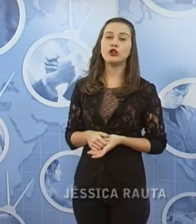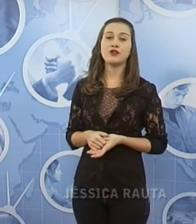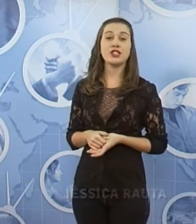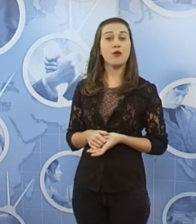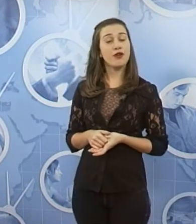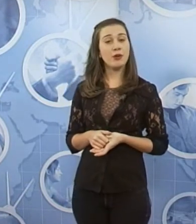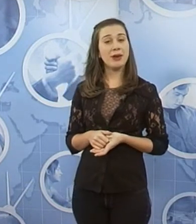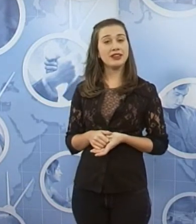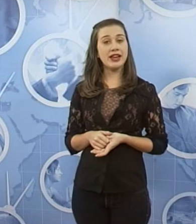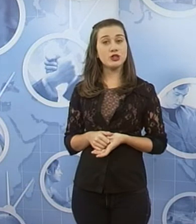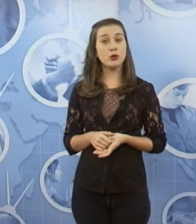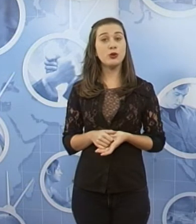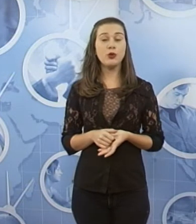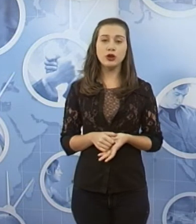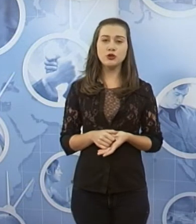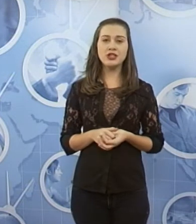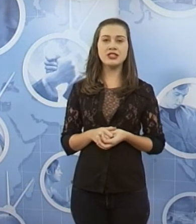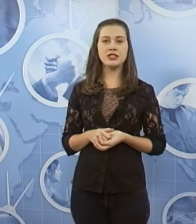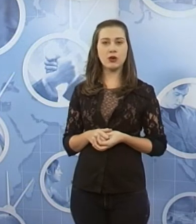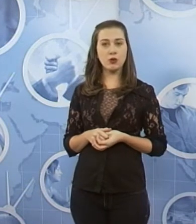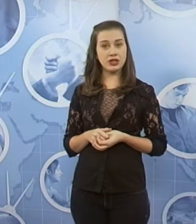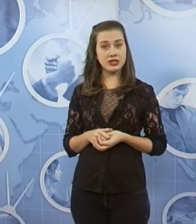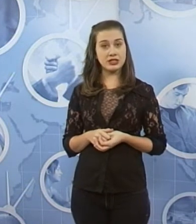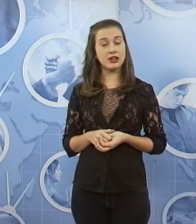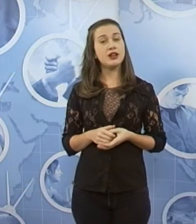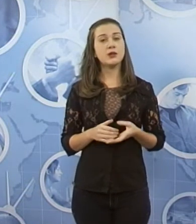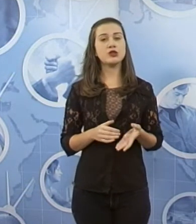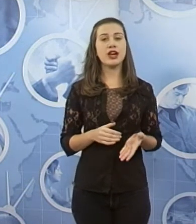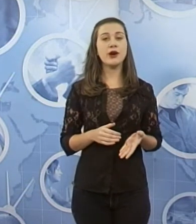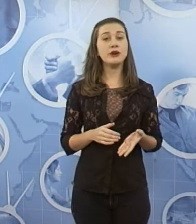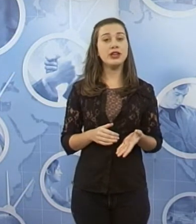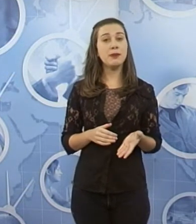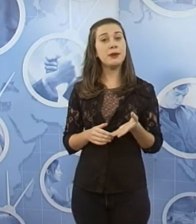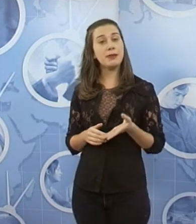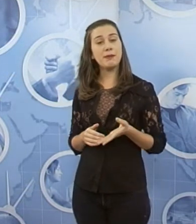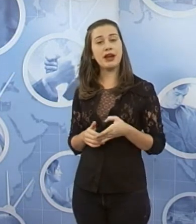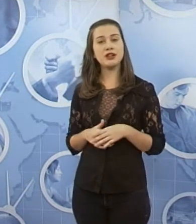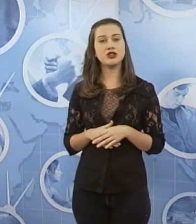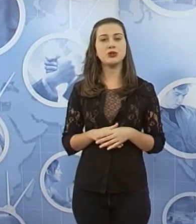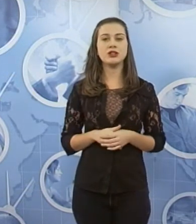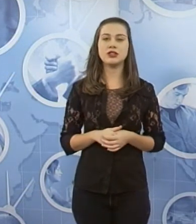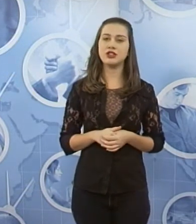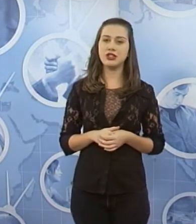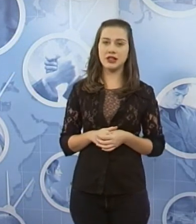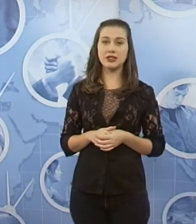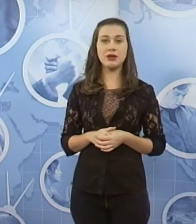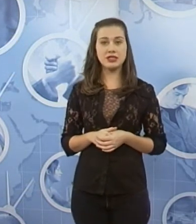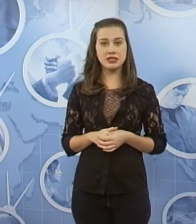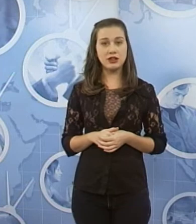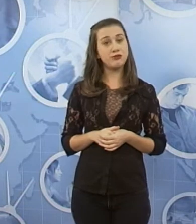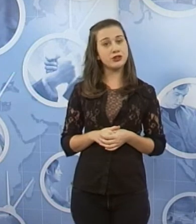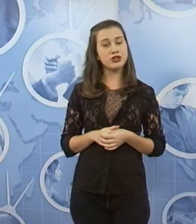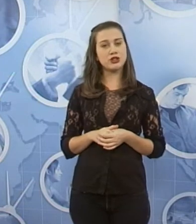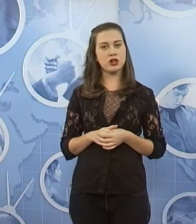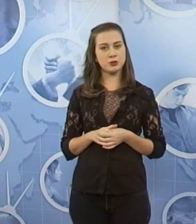você confere uma matéria sobre o Núcleo de Medicina Conquista, que busca reunir e preparar estudantes candidatos à medicina vindos de escolas